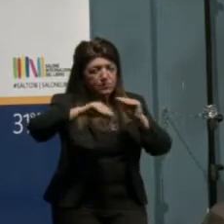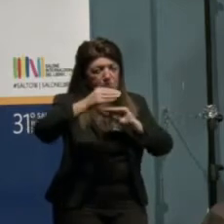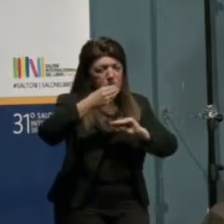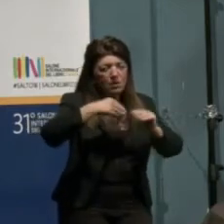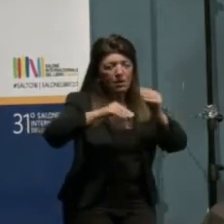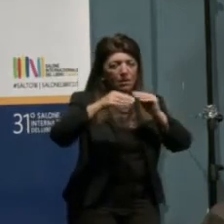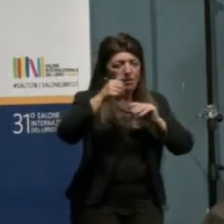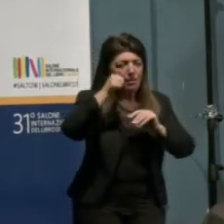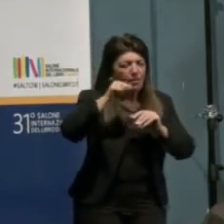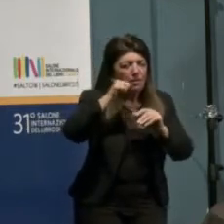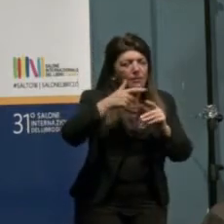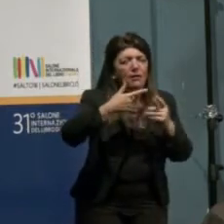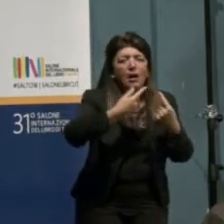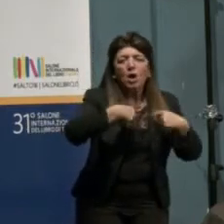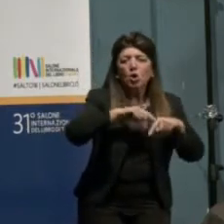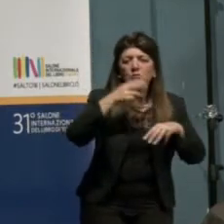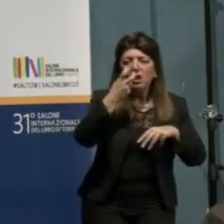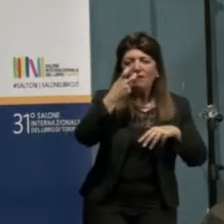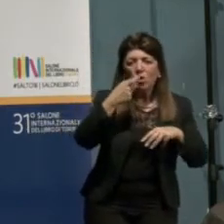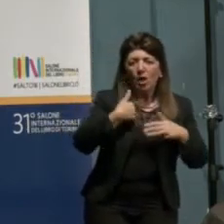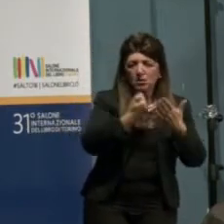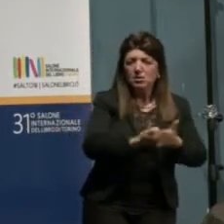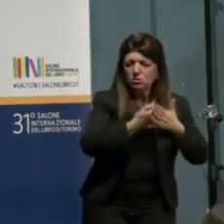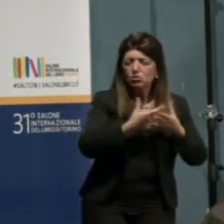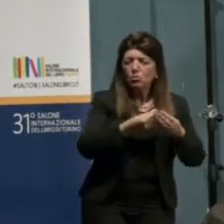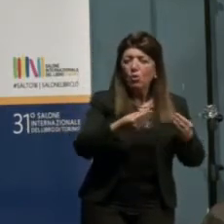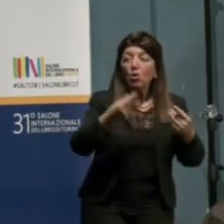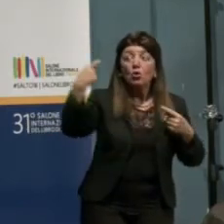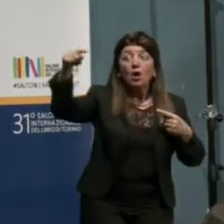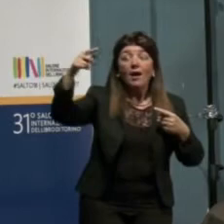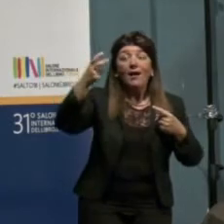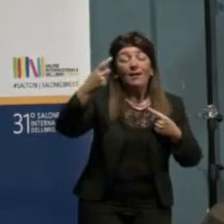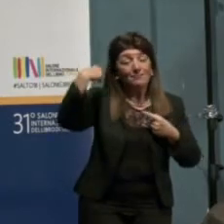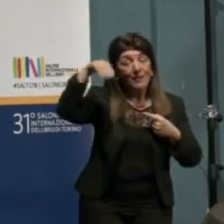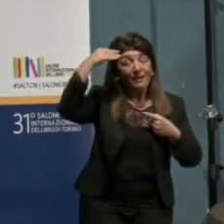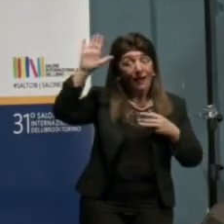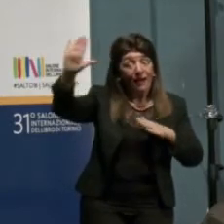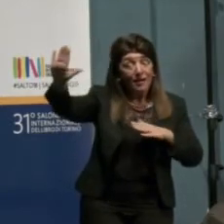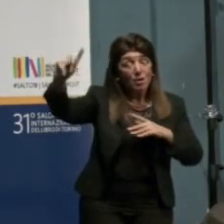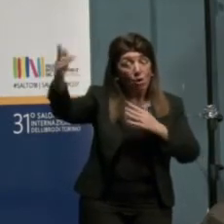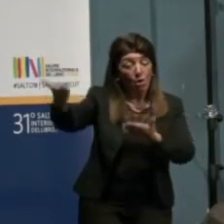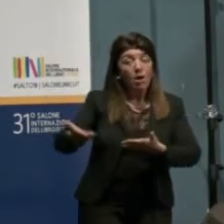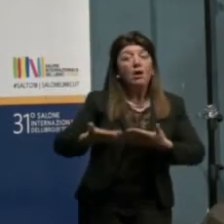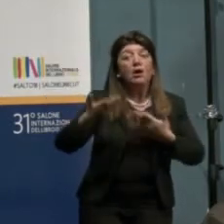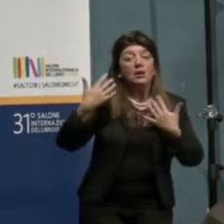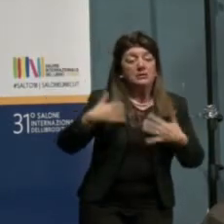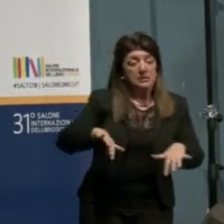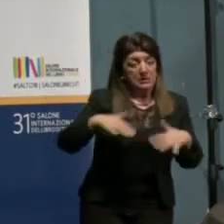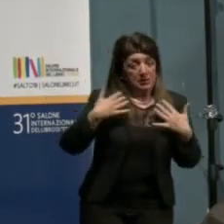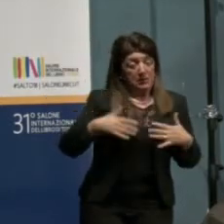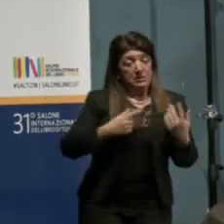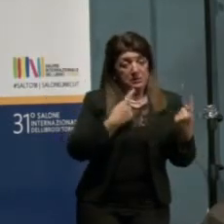trovano i nostri regali che ci sostengono dal cairo comportano delle situazioni